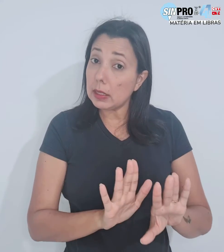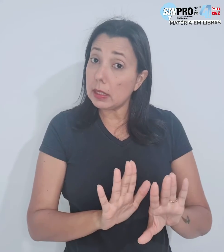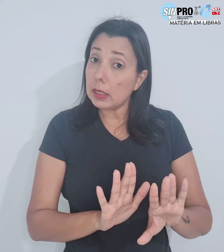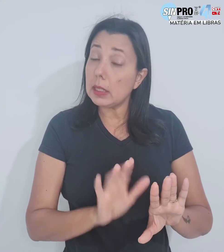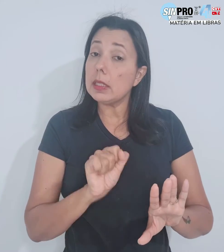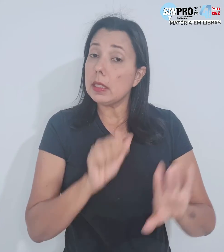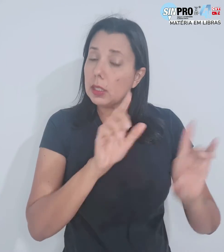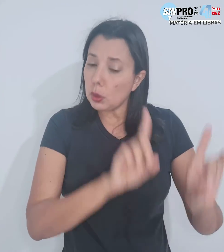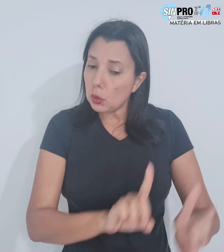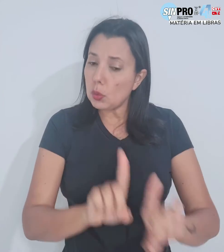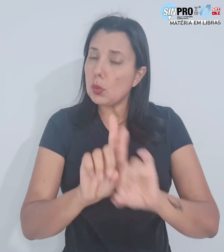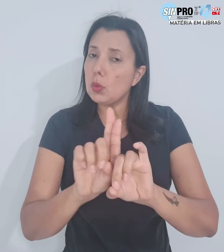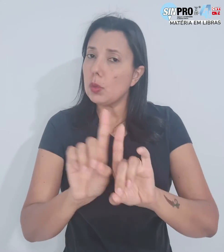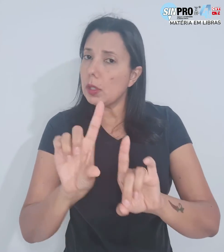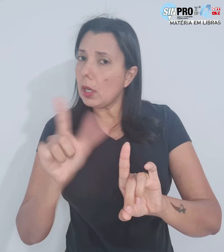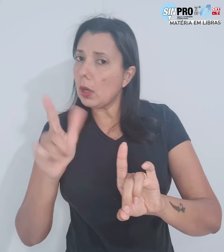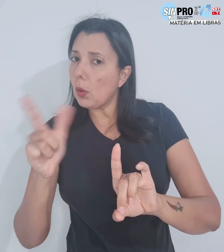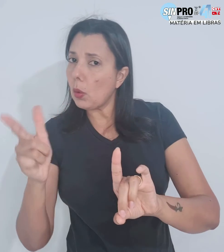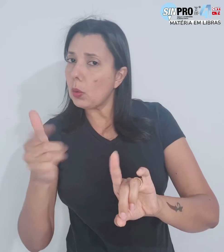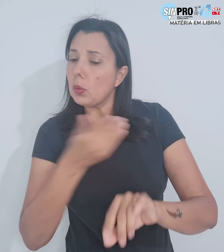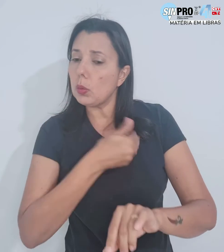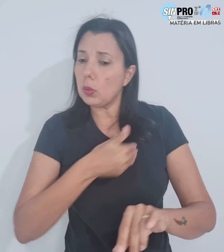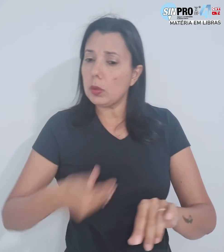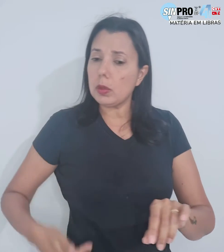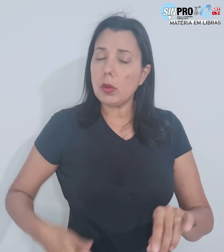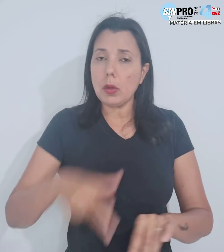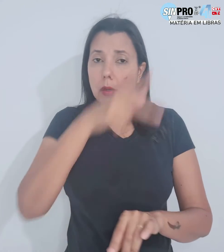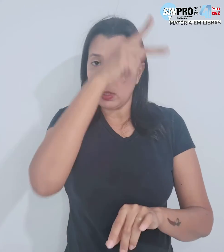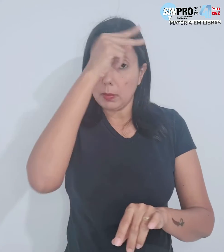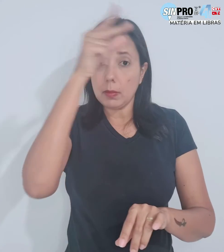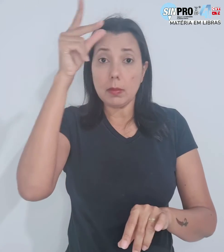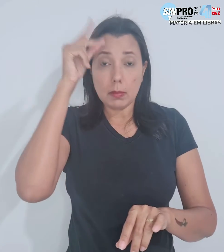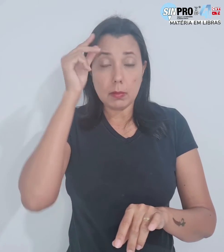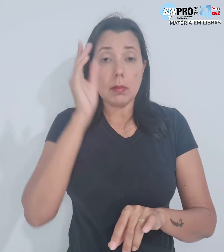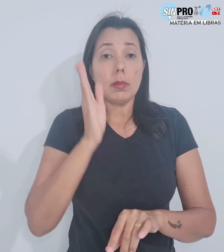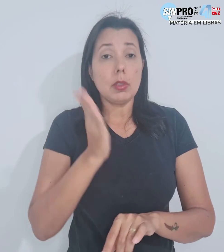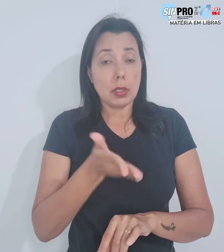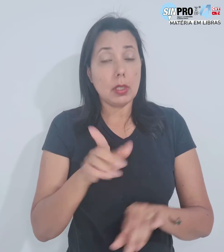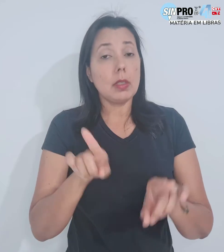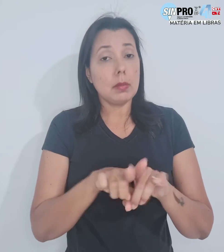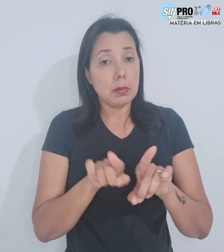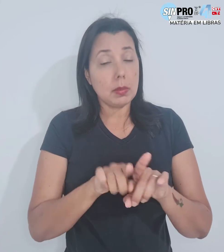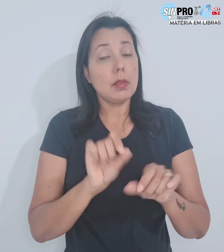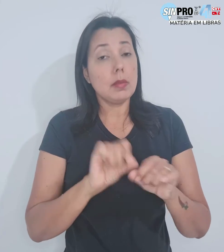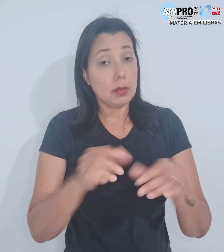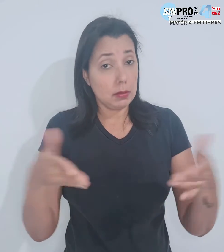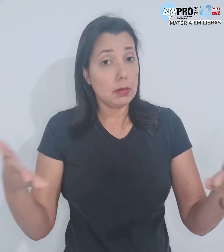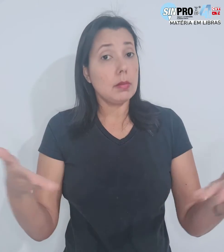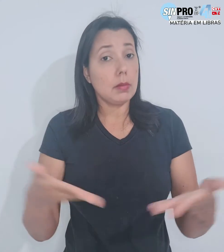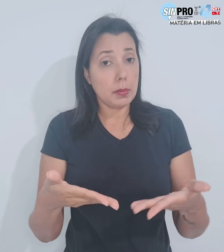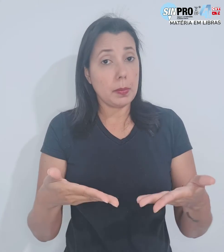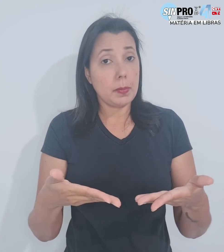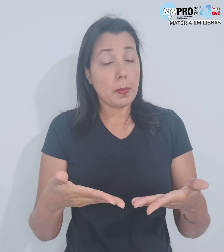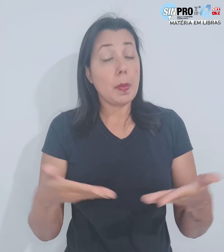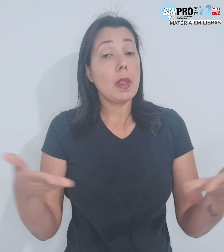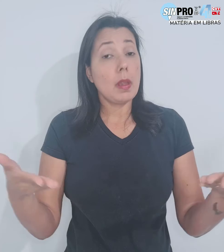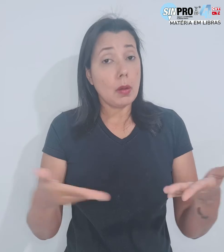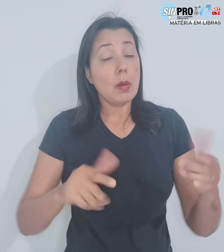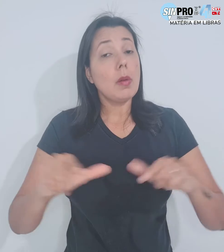assim, se junte a outros governadores e prefeitos que já estão fazendo isso. Essa